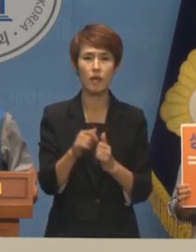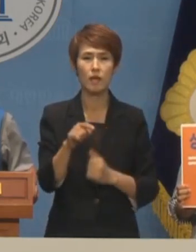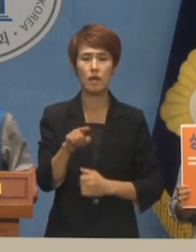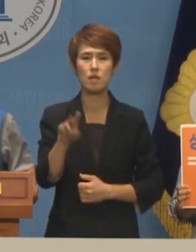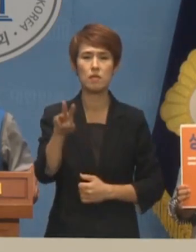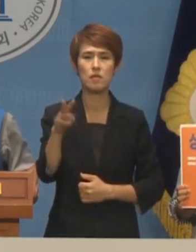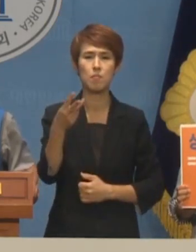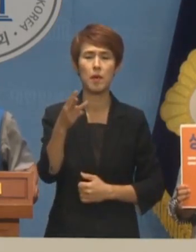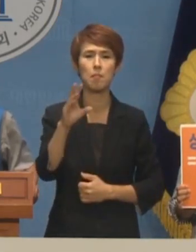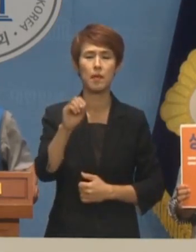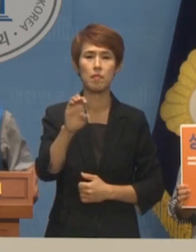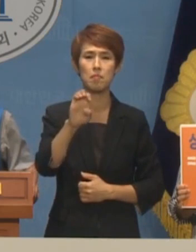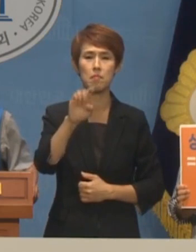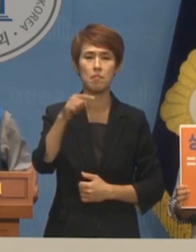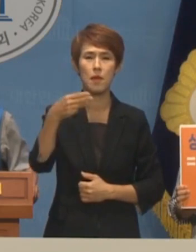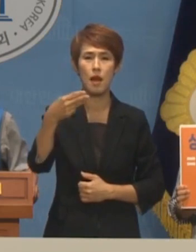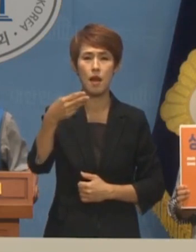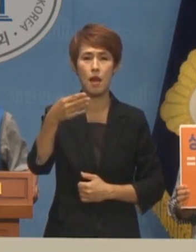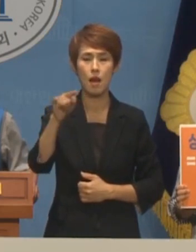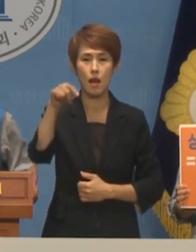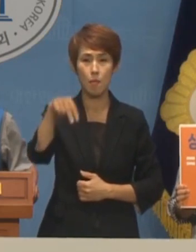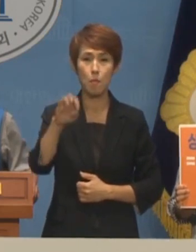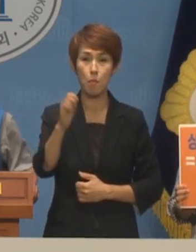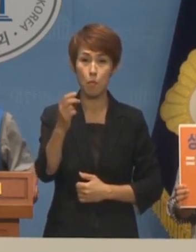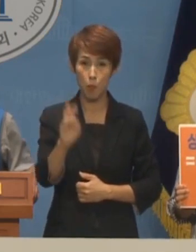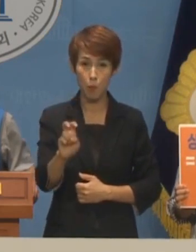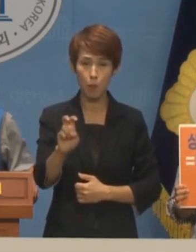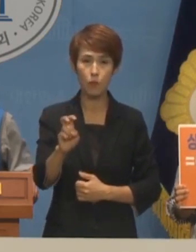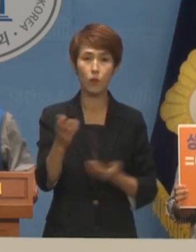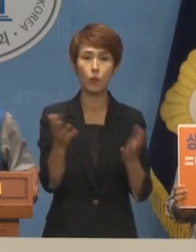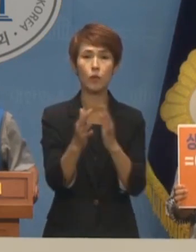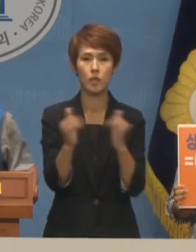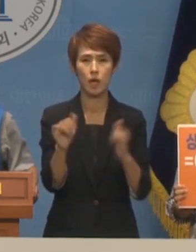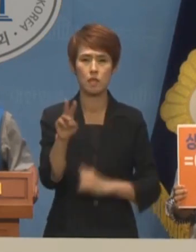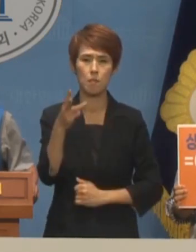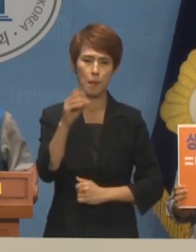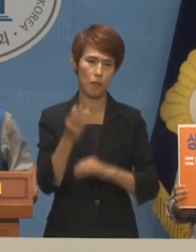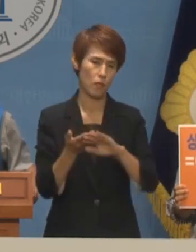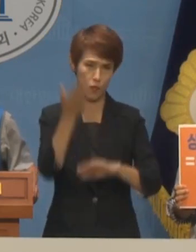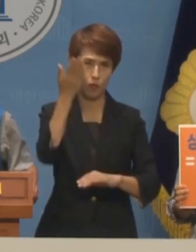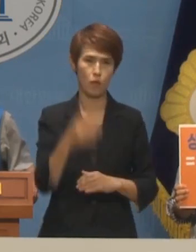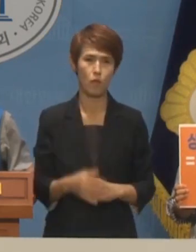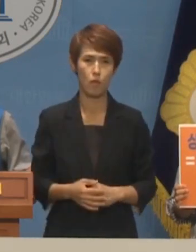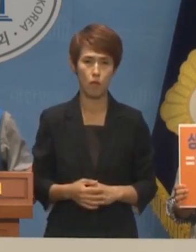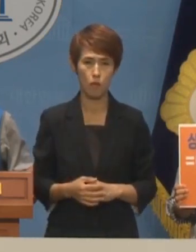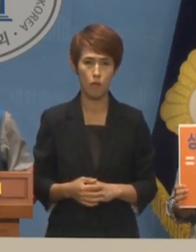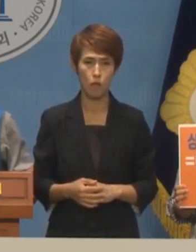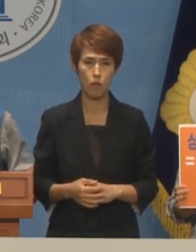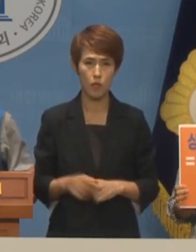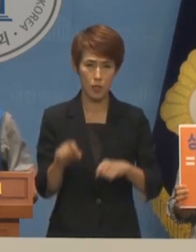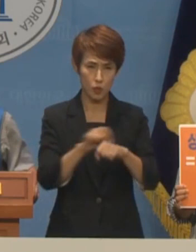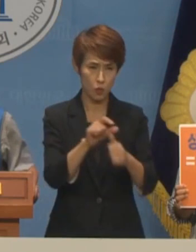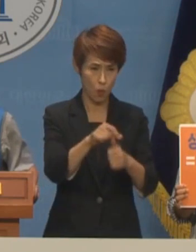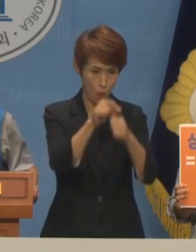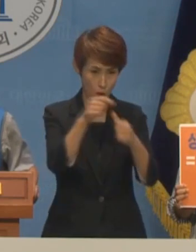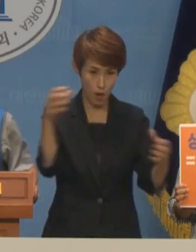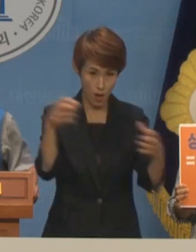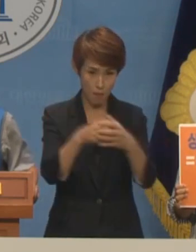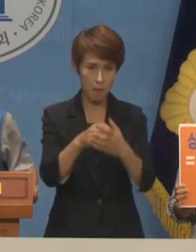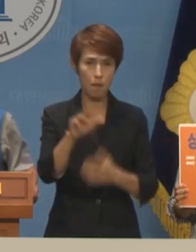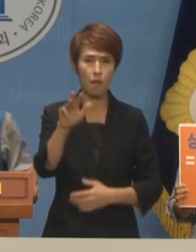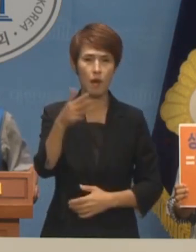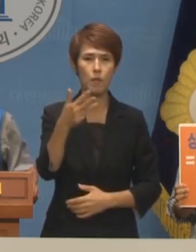300만이 넘었습니다. 특수고용 프리랜서까지 포함하면은 이미 860만이 넘어서 전체